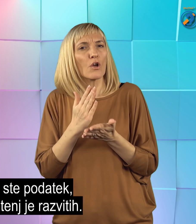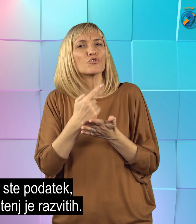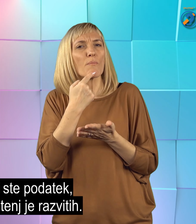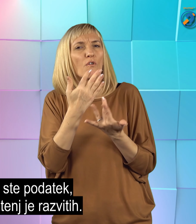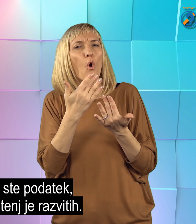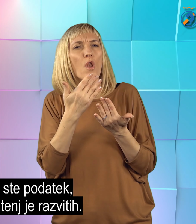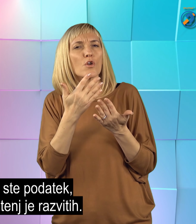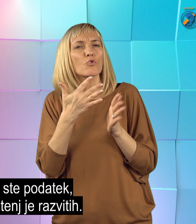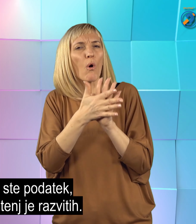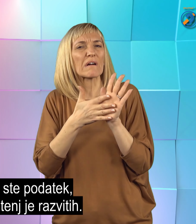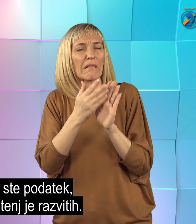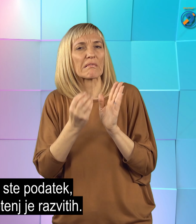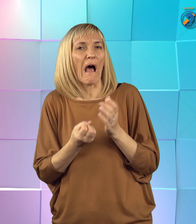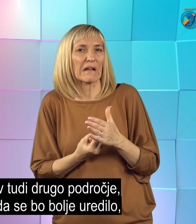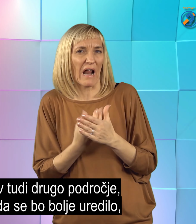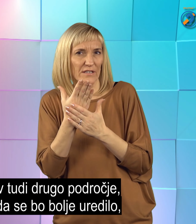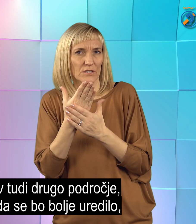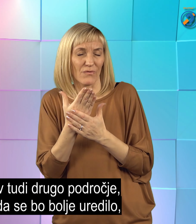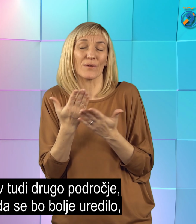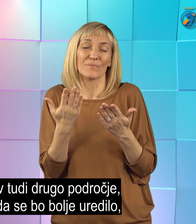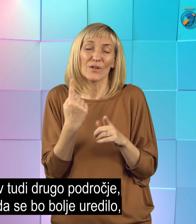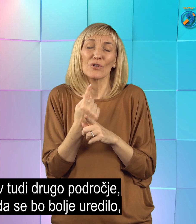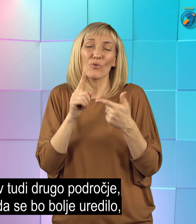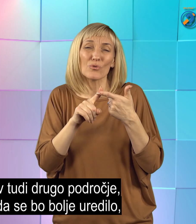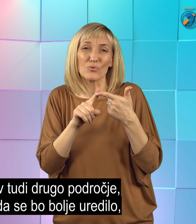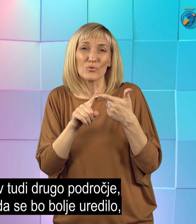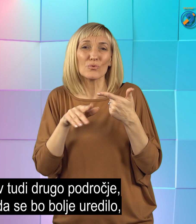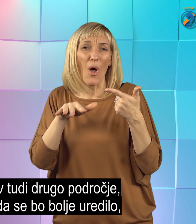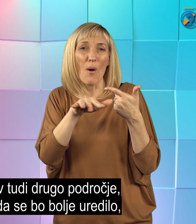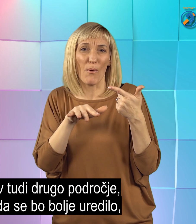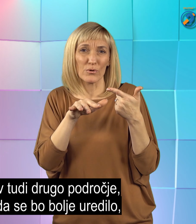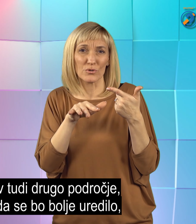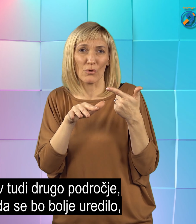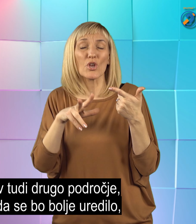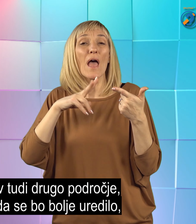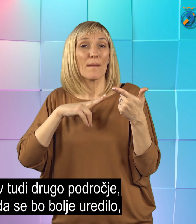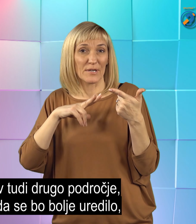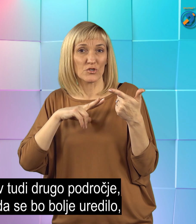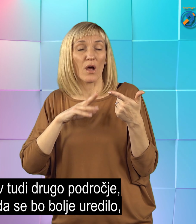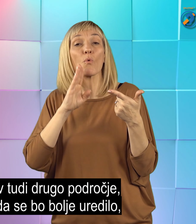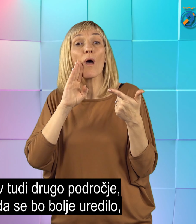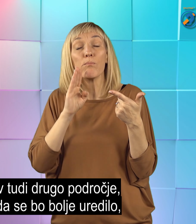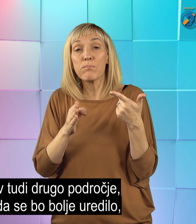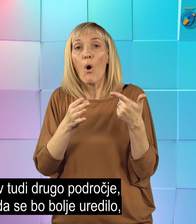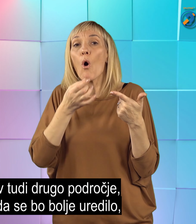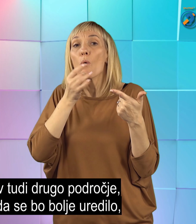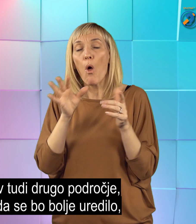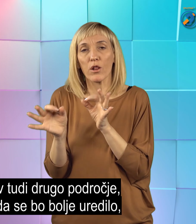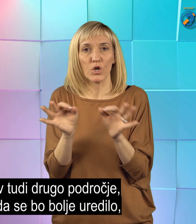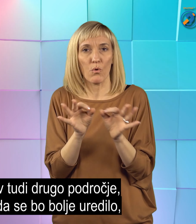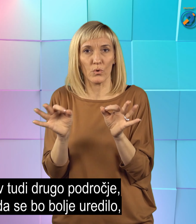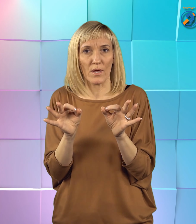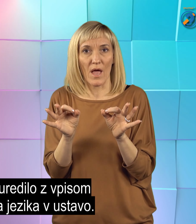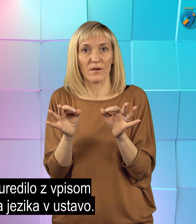je razvitih. To je pravzaprav tudi drugo področje, ki se pričakuje, da se bo boljše uredilo,